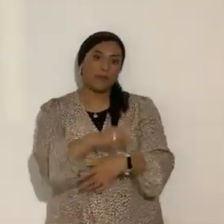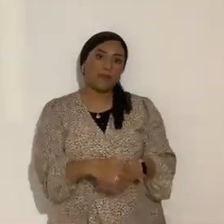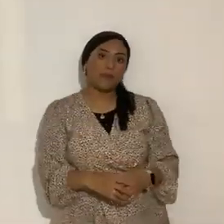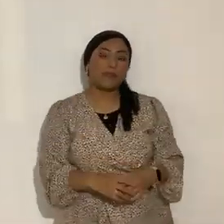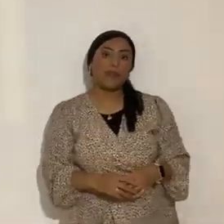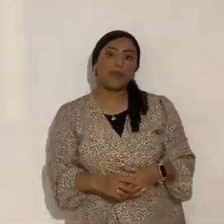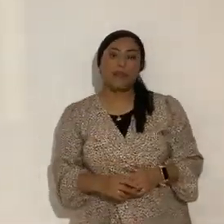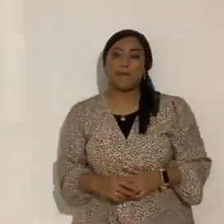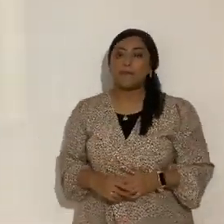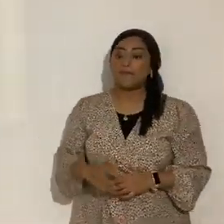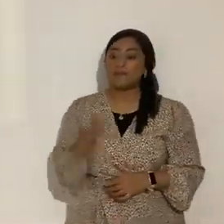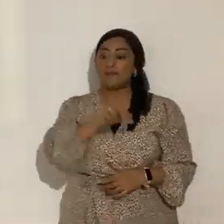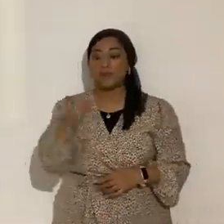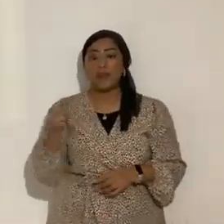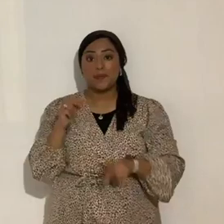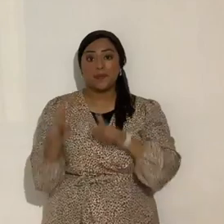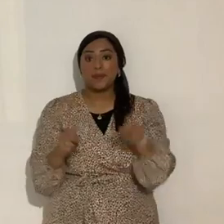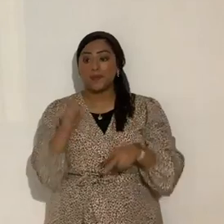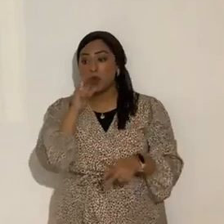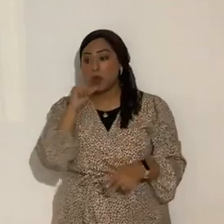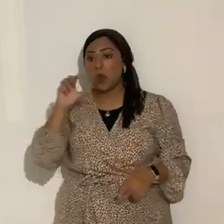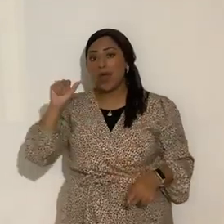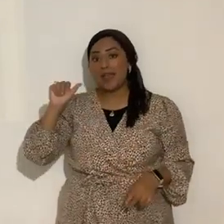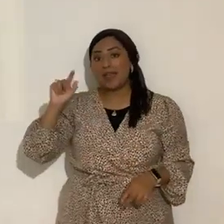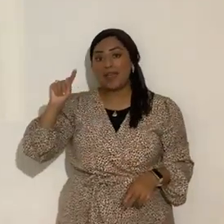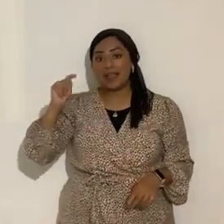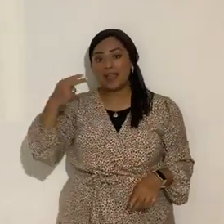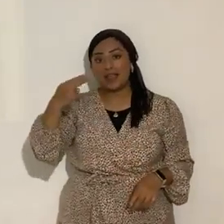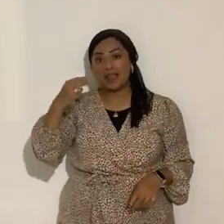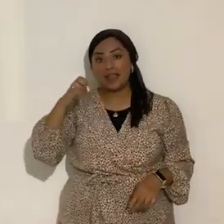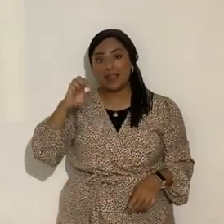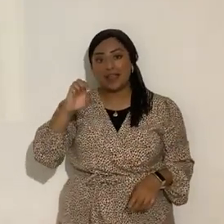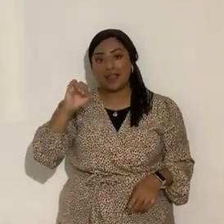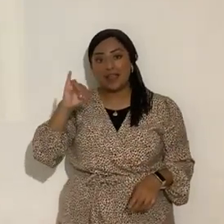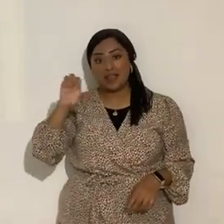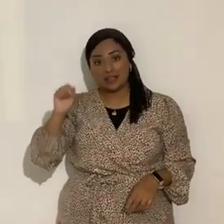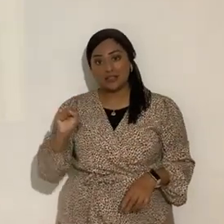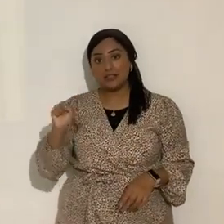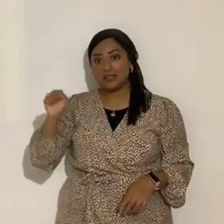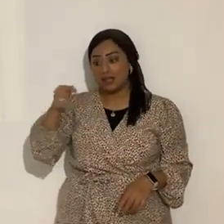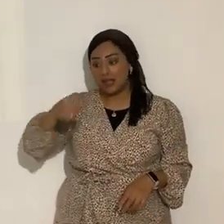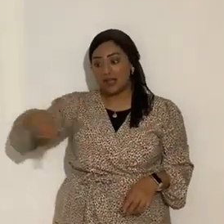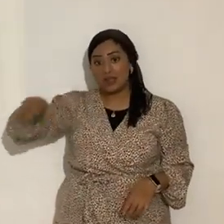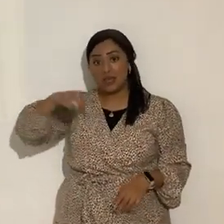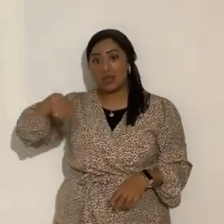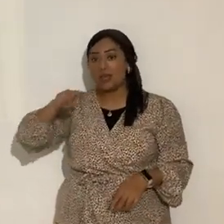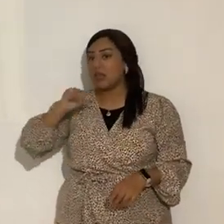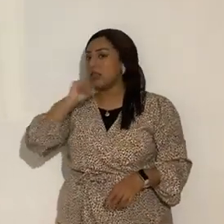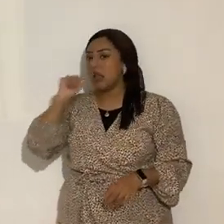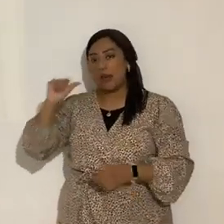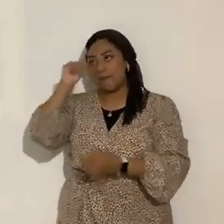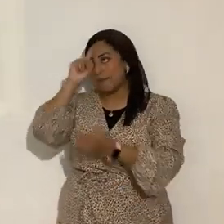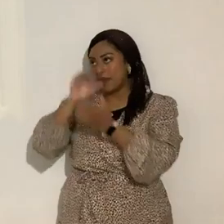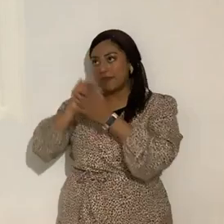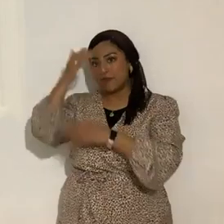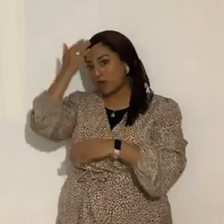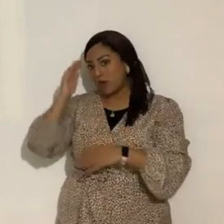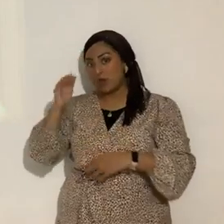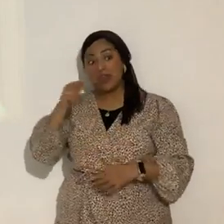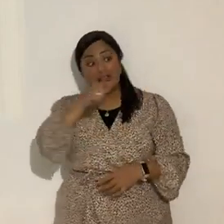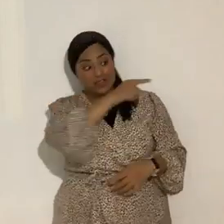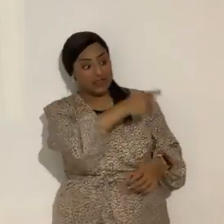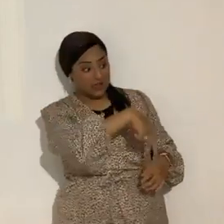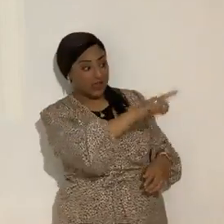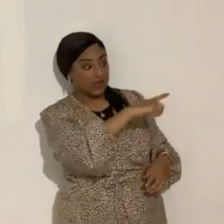Entonces, una cosa es eso y otra cosa son los ateos. Los ateos van más allá, porque todavía los otros se someten a